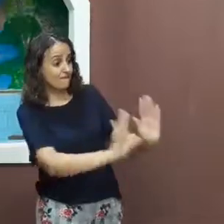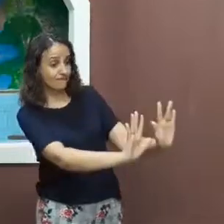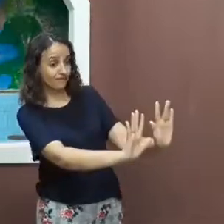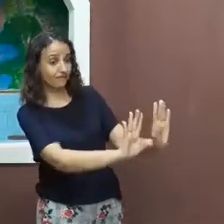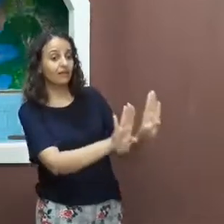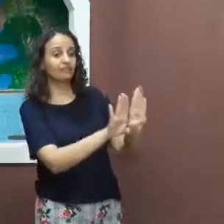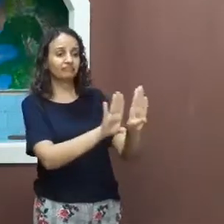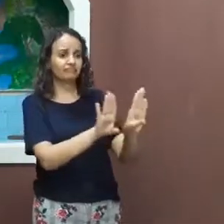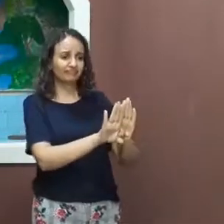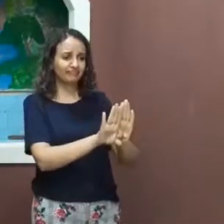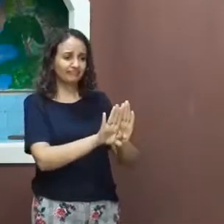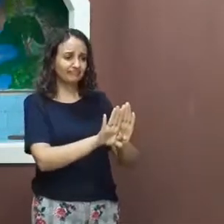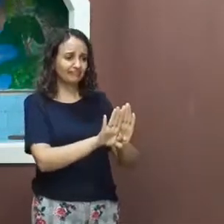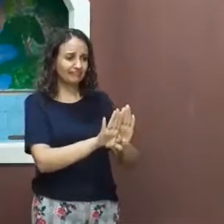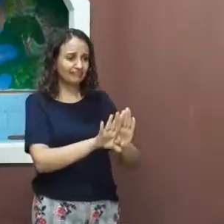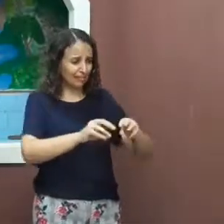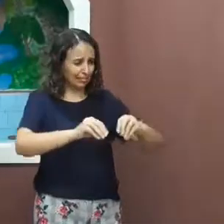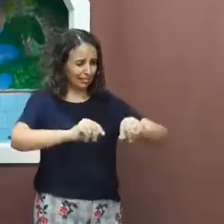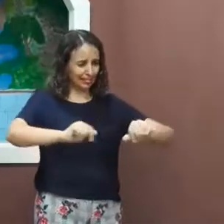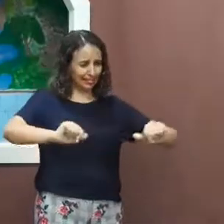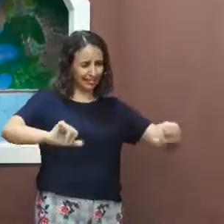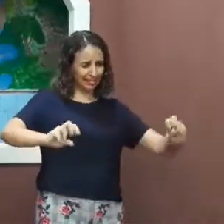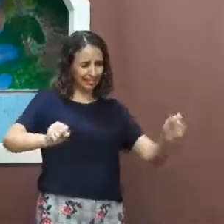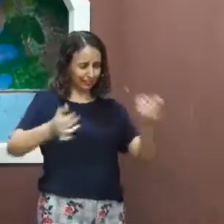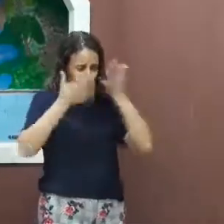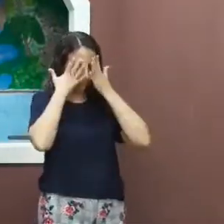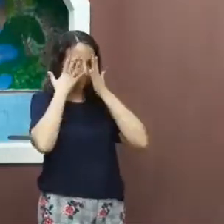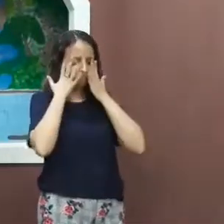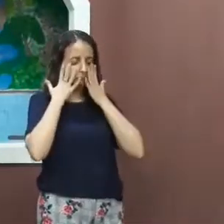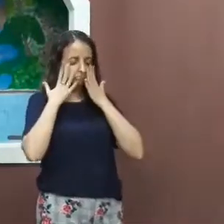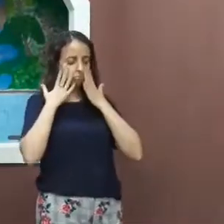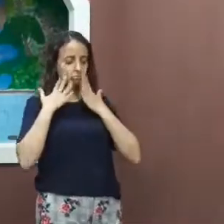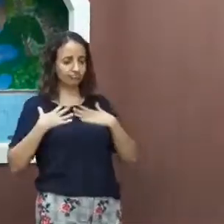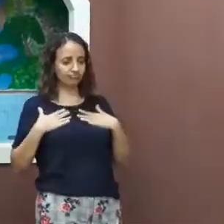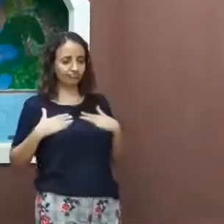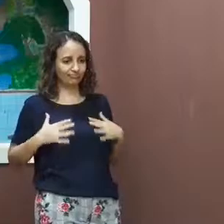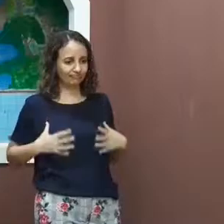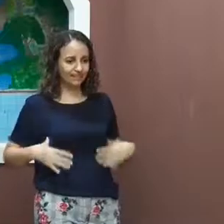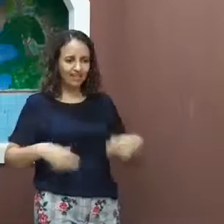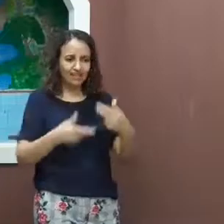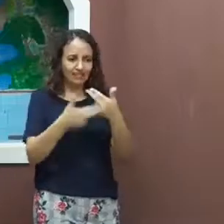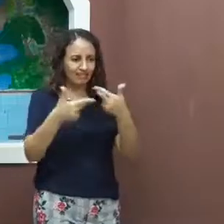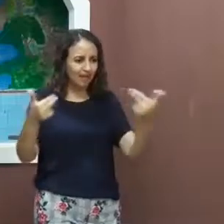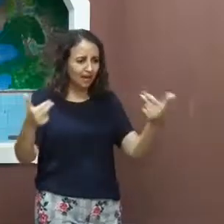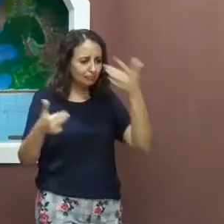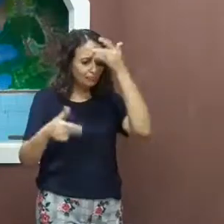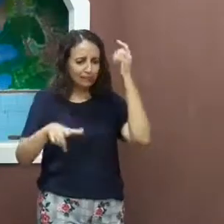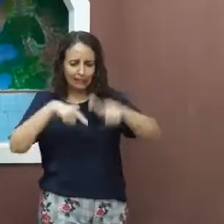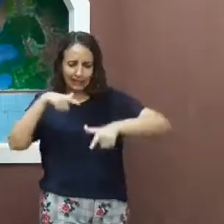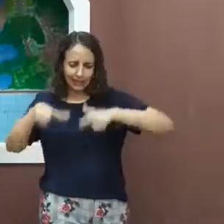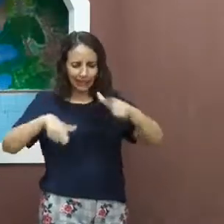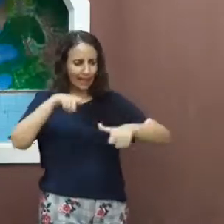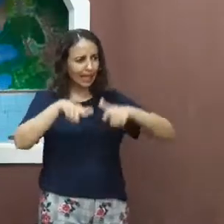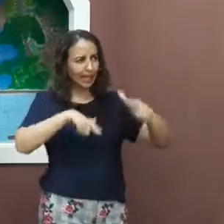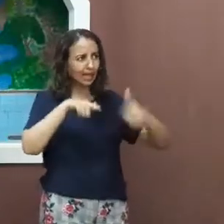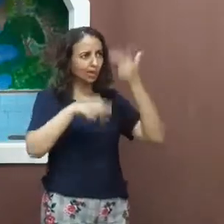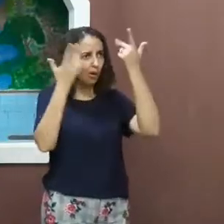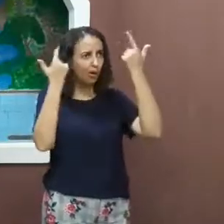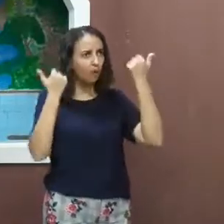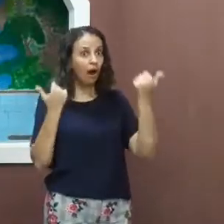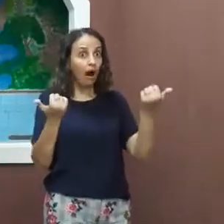repente um mar de lama, um dilúvio de lama, um solavanco de lama, pegam aquelas pessoas e eles perdem a vida